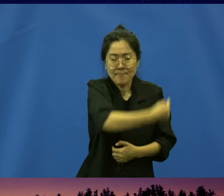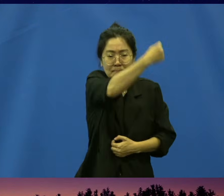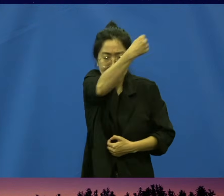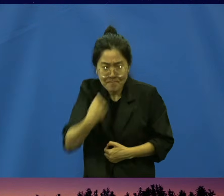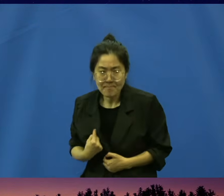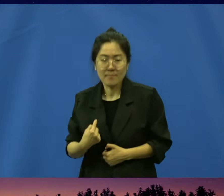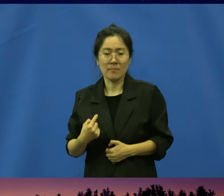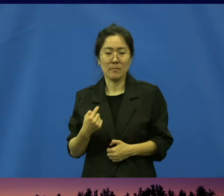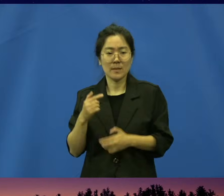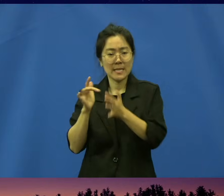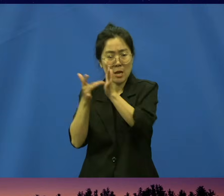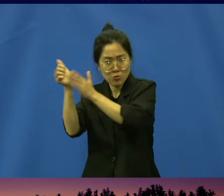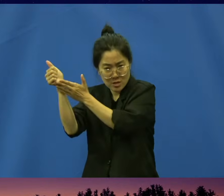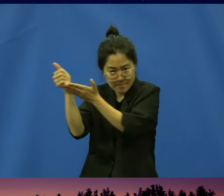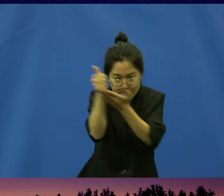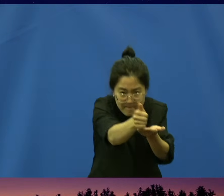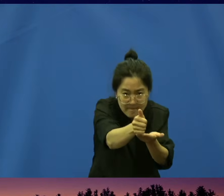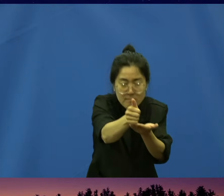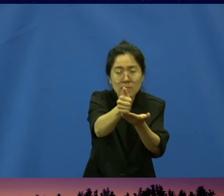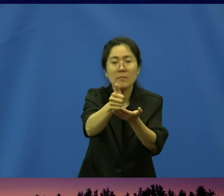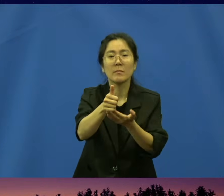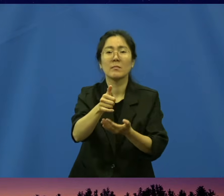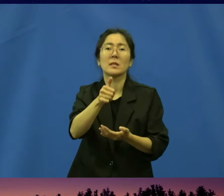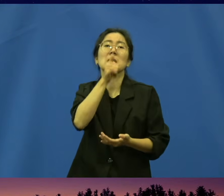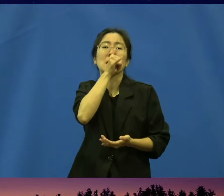골로새서 3장 11절 딱 이렇게 돼 있어요.